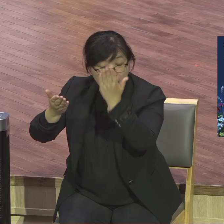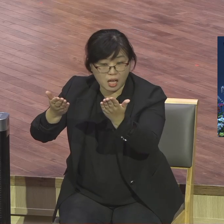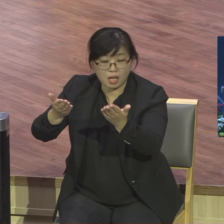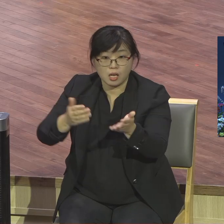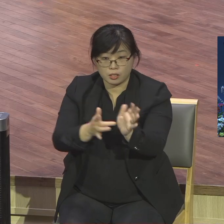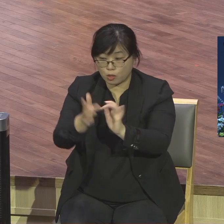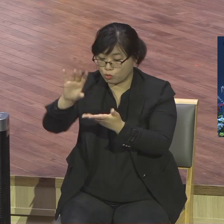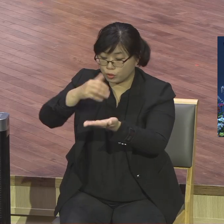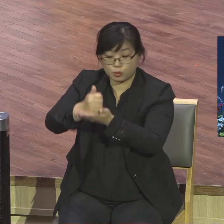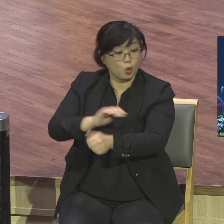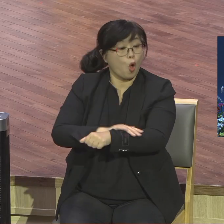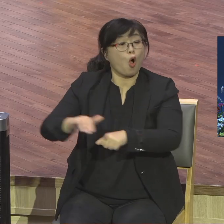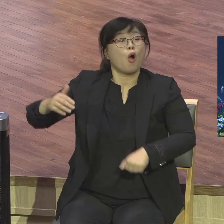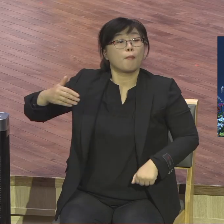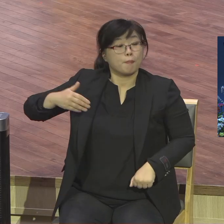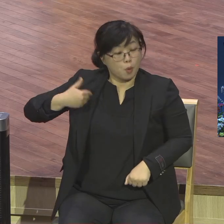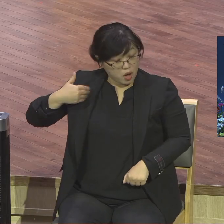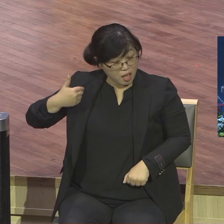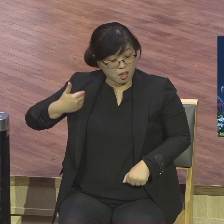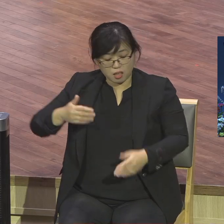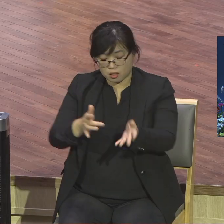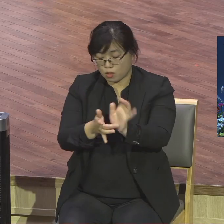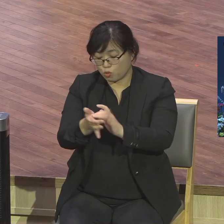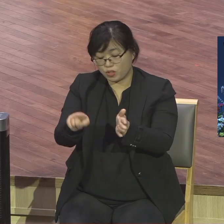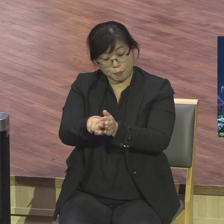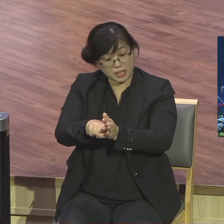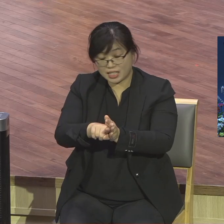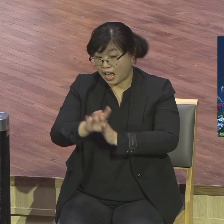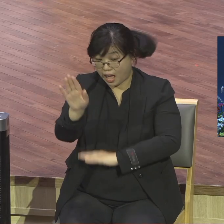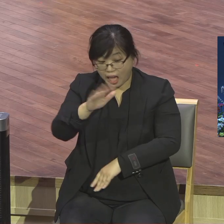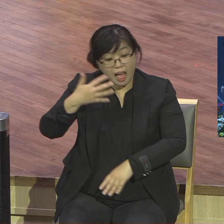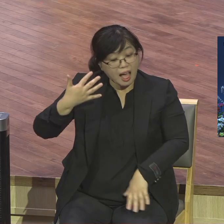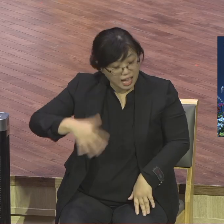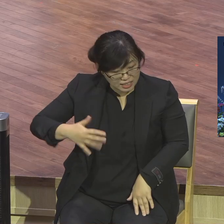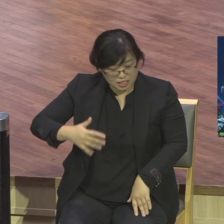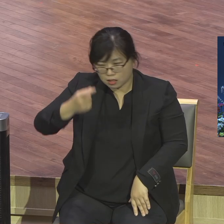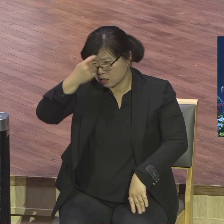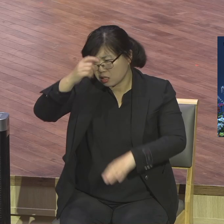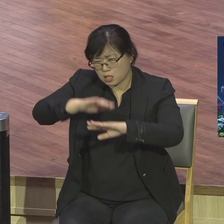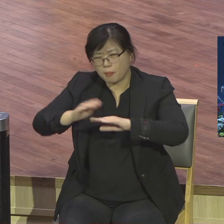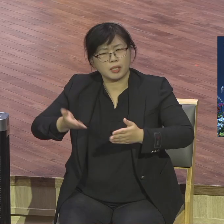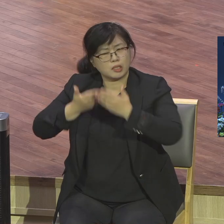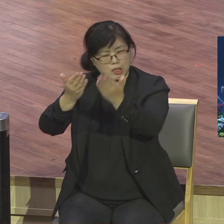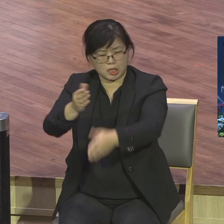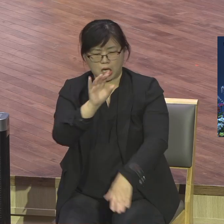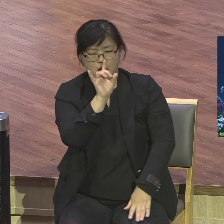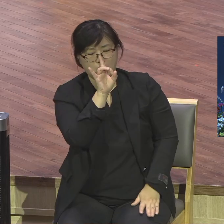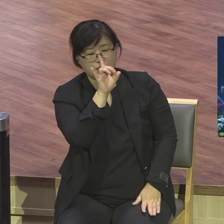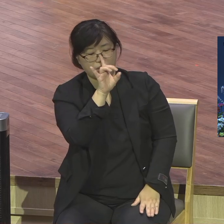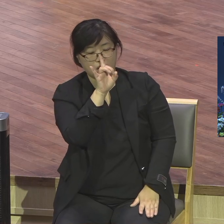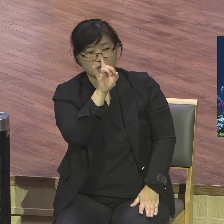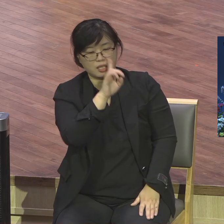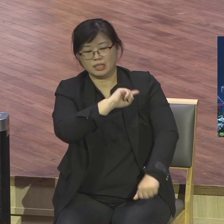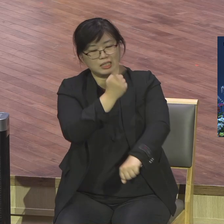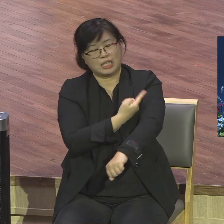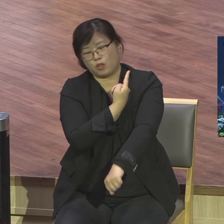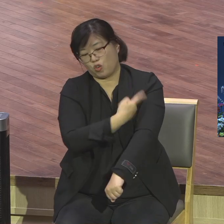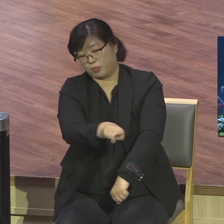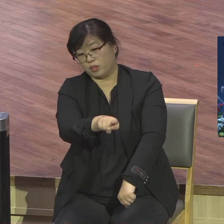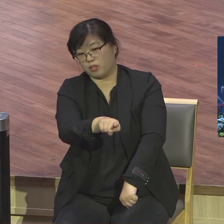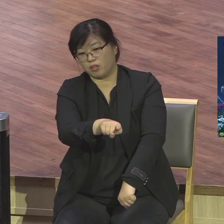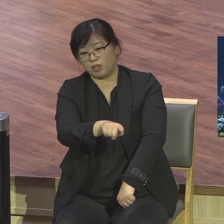그리스도한 사실을 알고 예배해야 된다는 얘기예요 그래야 여러분 무너지지 않아요 예수 그리스도 이름으로 모인 그 자리에 지금